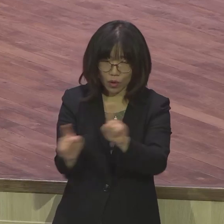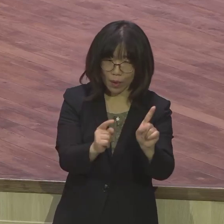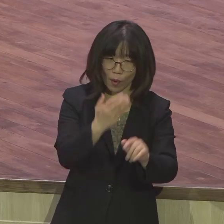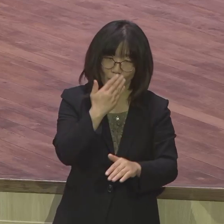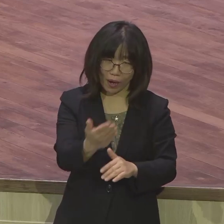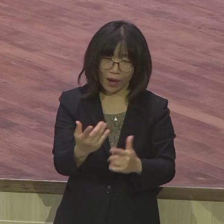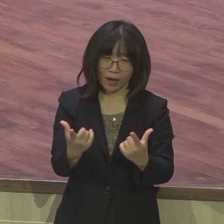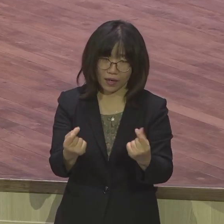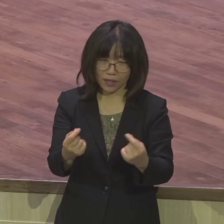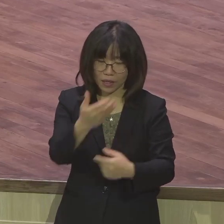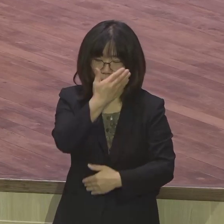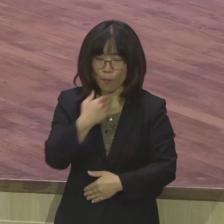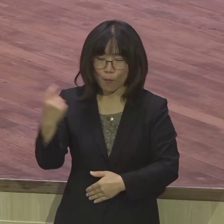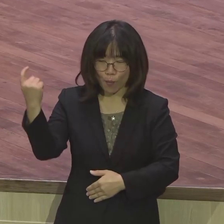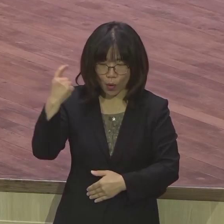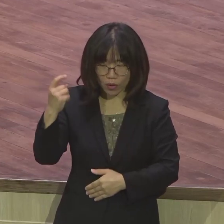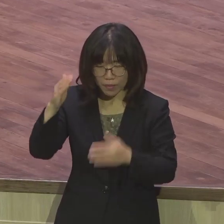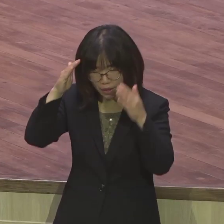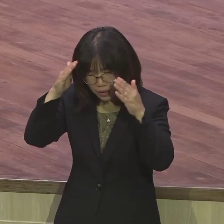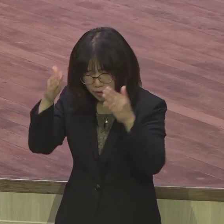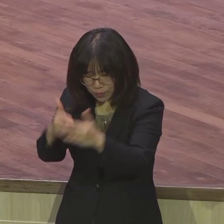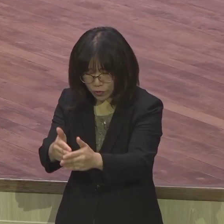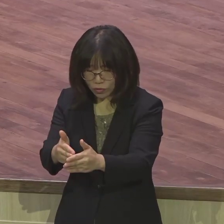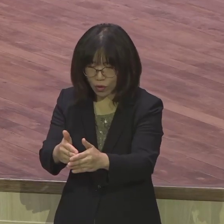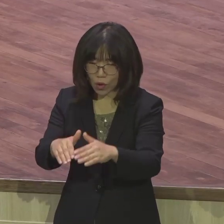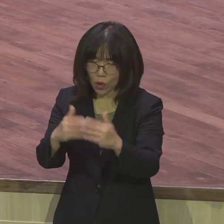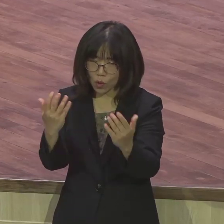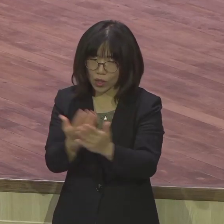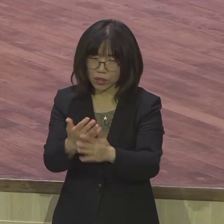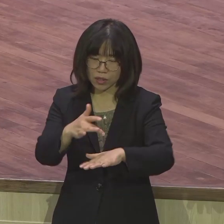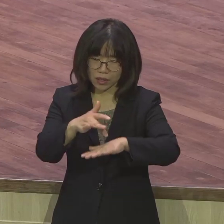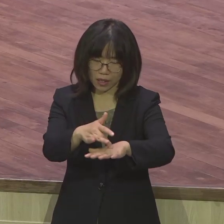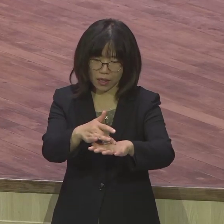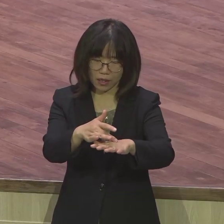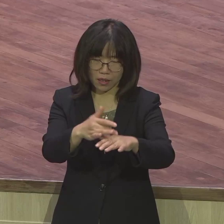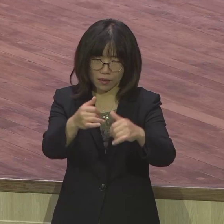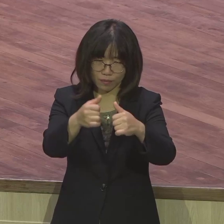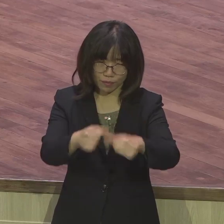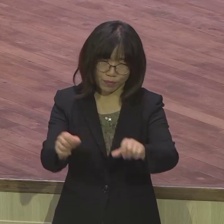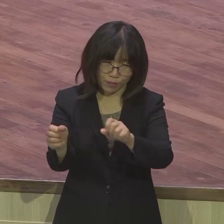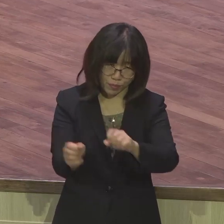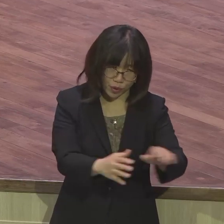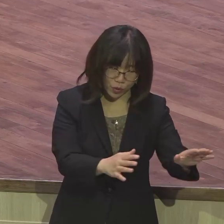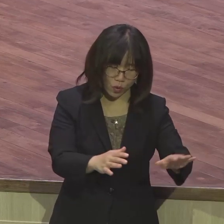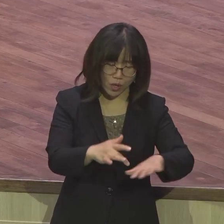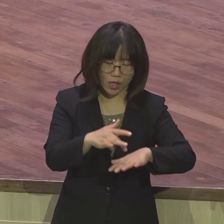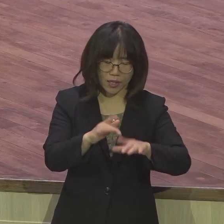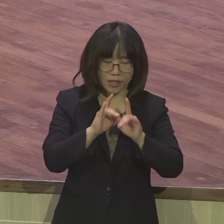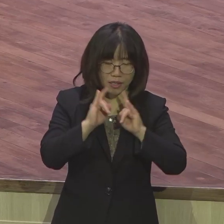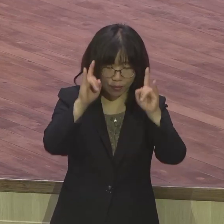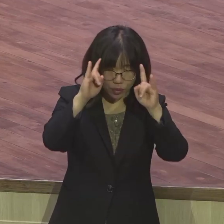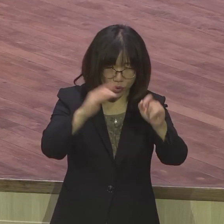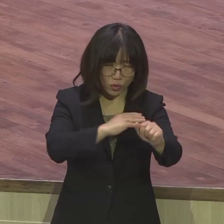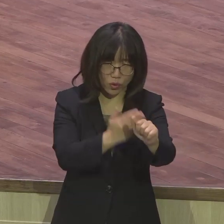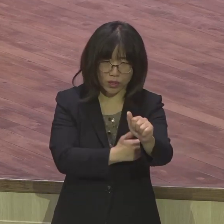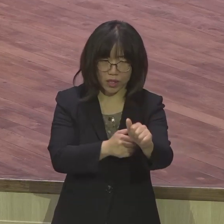집중하면 흑암 세력 무너지고 반석 위에 세워지고 음부의 권세가 이기지 못하고 천국 열쇠를 주시는 그 축복을 누리게